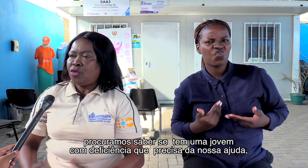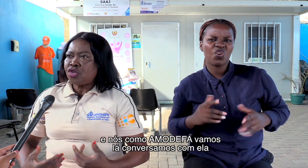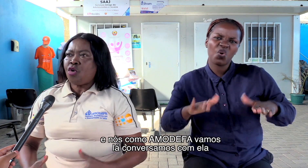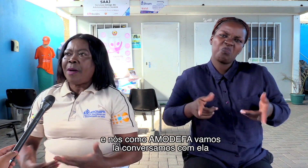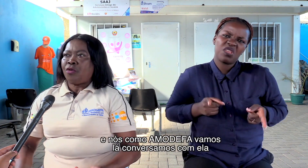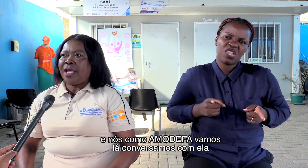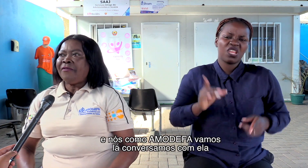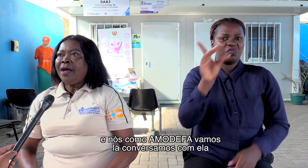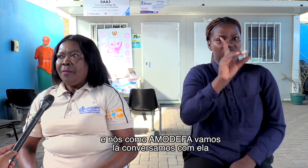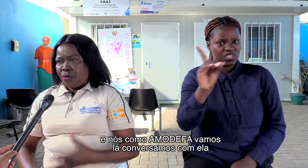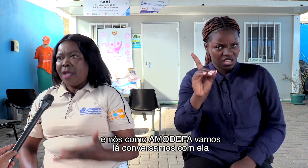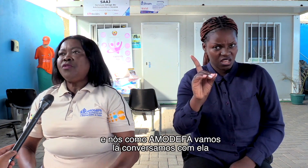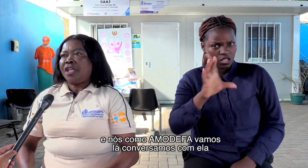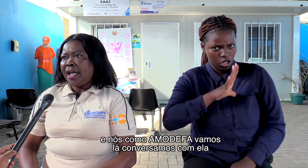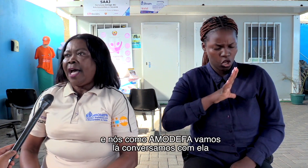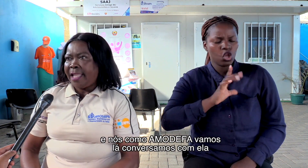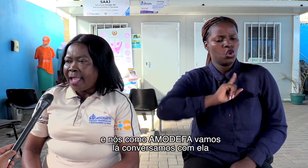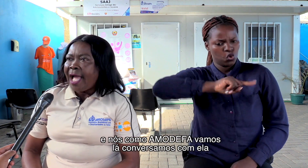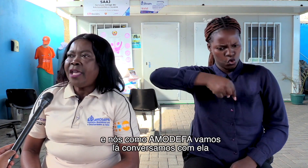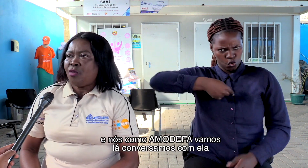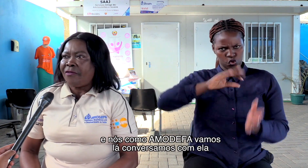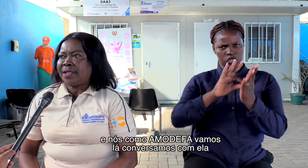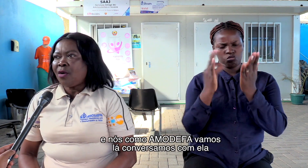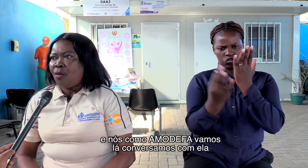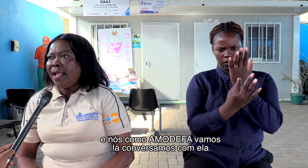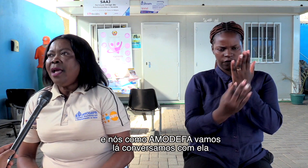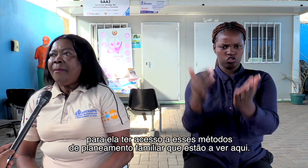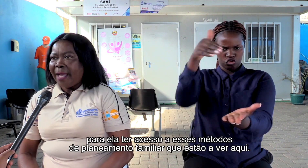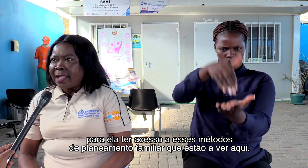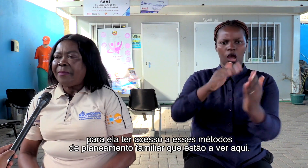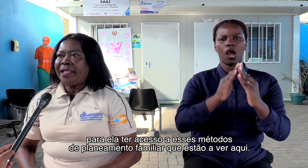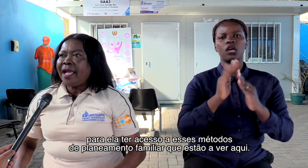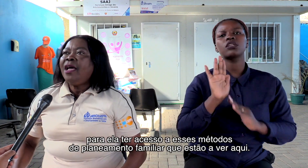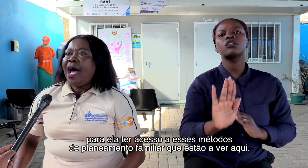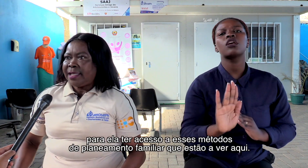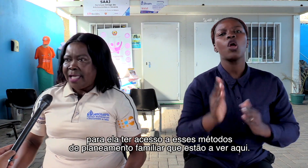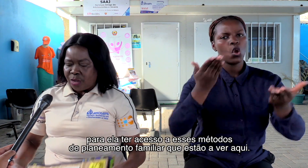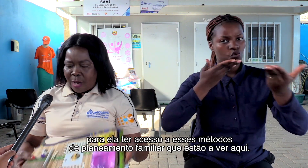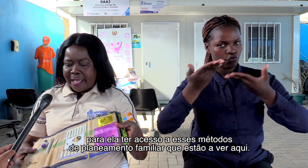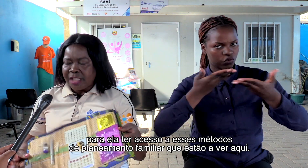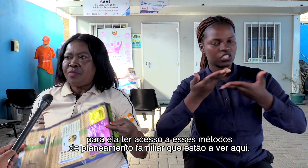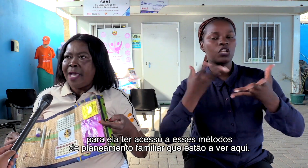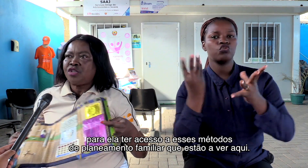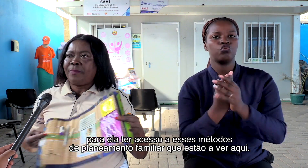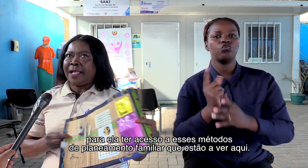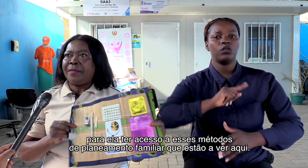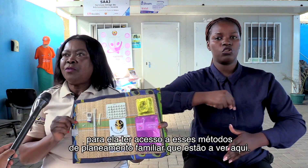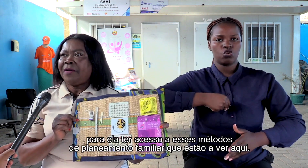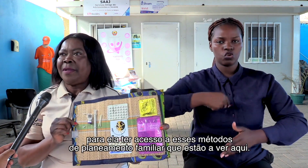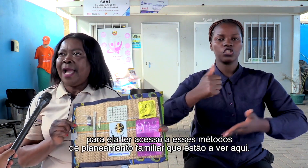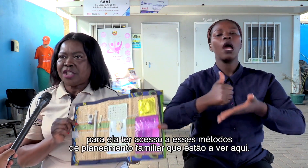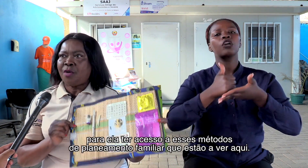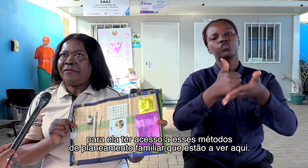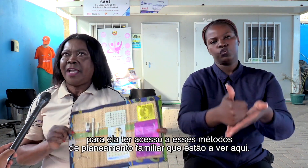ajuda. Nós, como a Modefa, podemos ir até lá e conversar com ela, para ela também ter acesso a esses métodos de